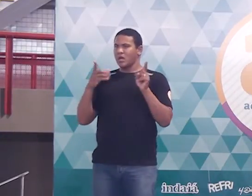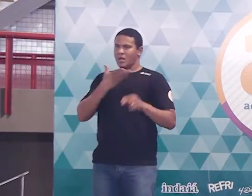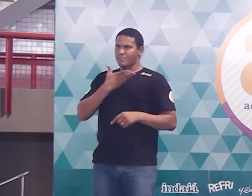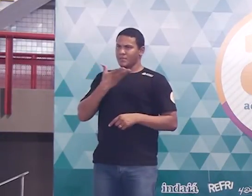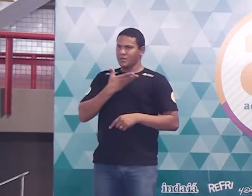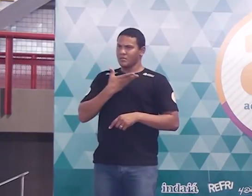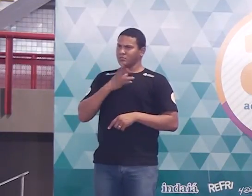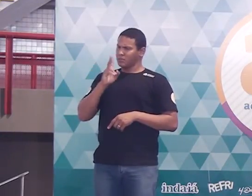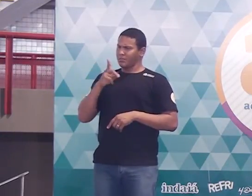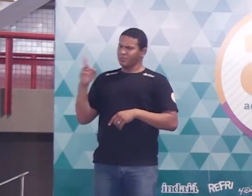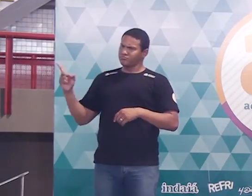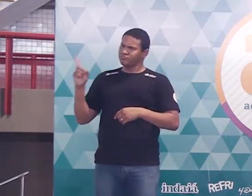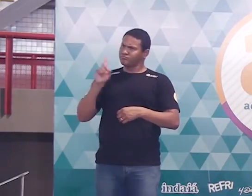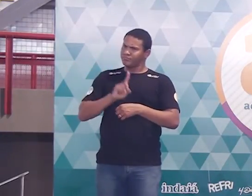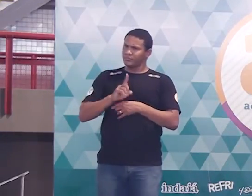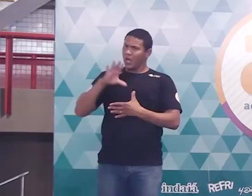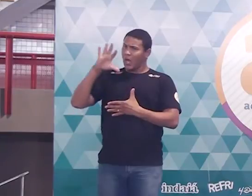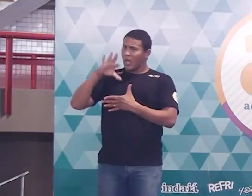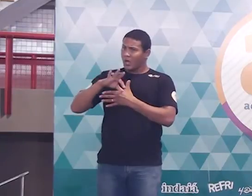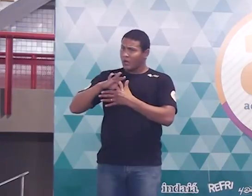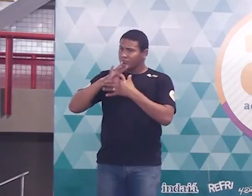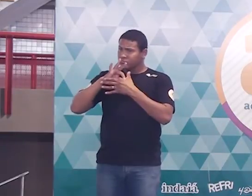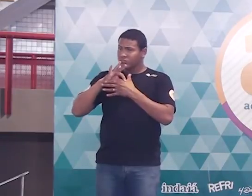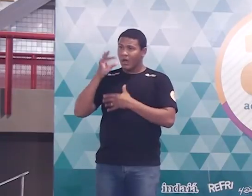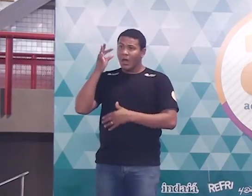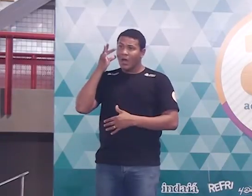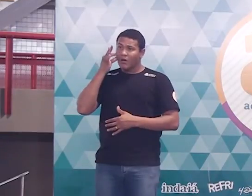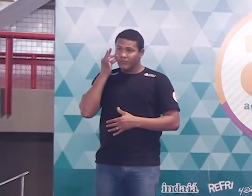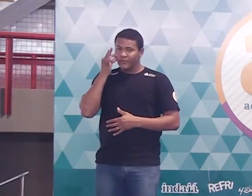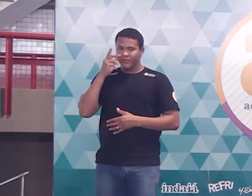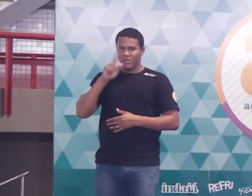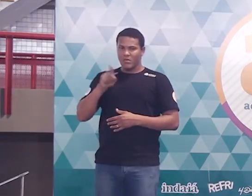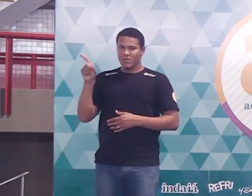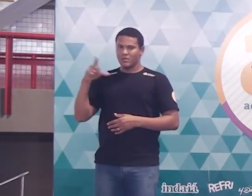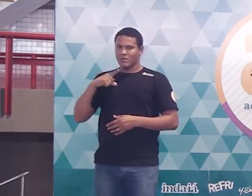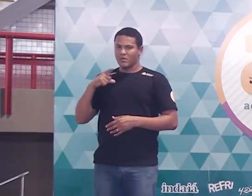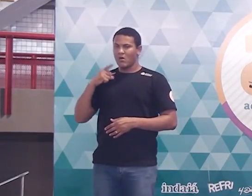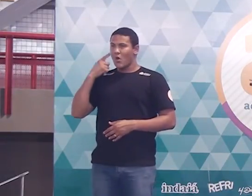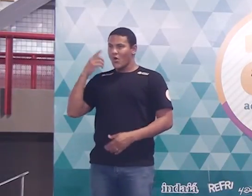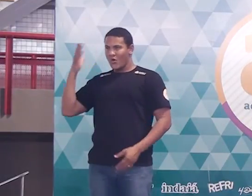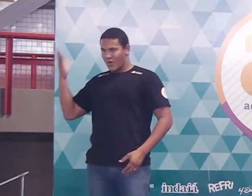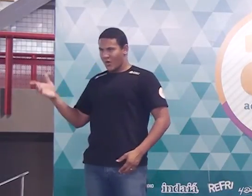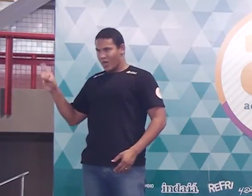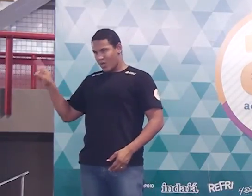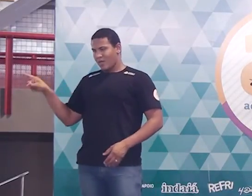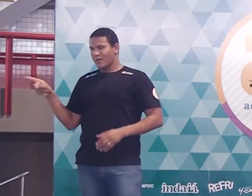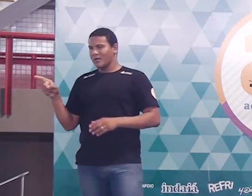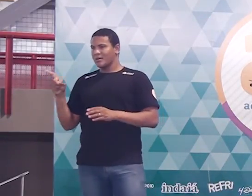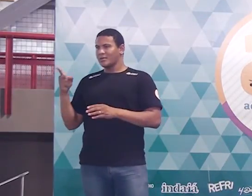ao vivo, pelo Facebook. Coloquei até do lado aqui, ó. Esse aqui foi nosso último aulão.